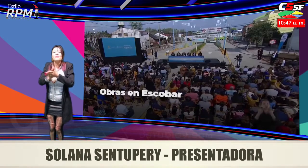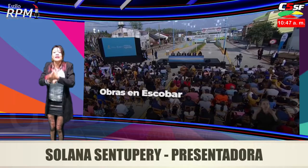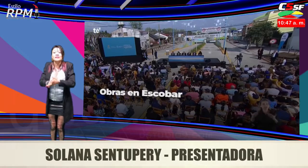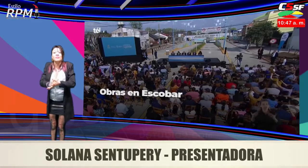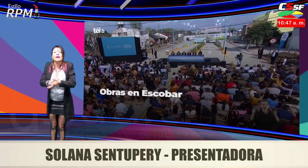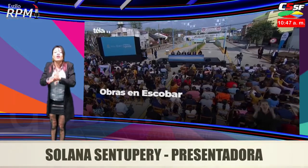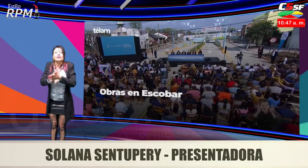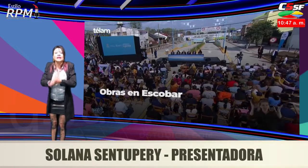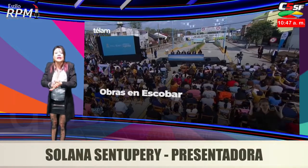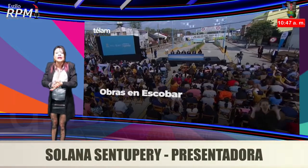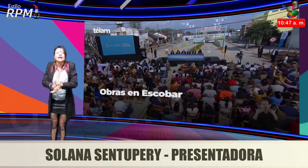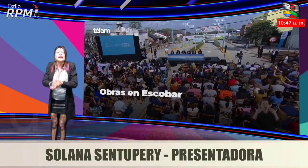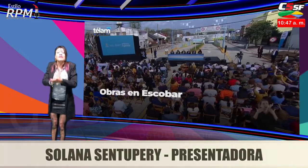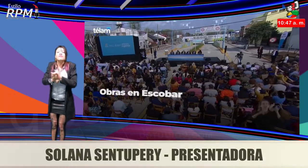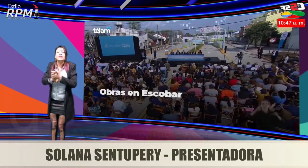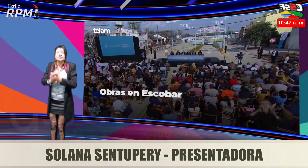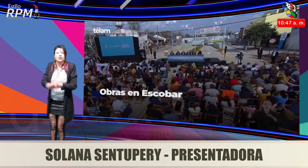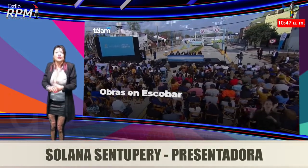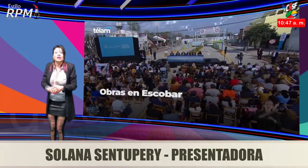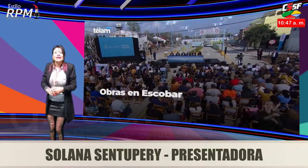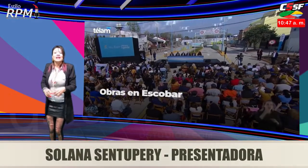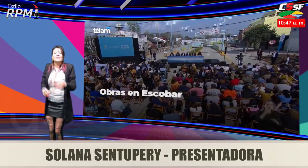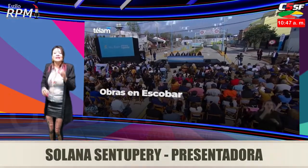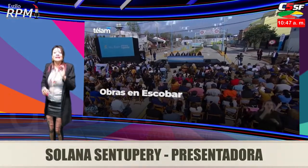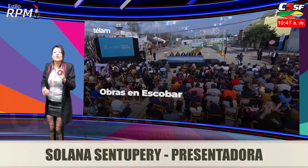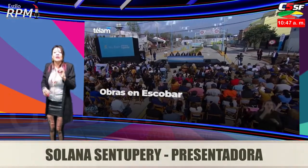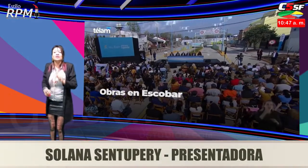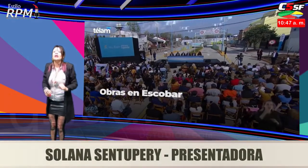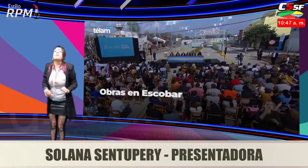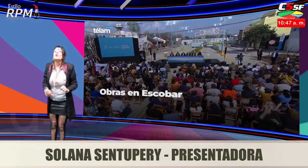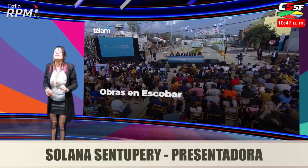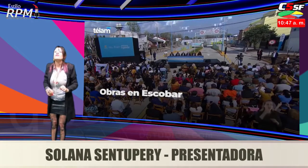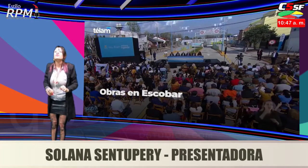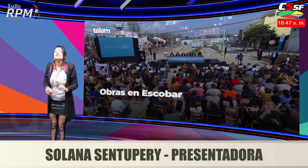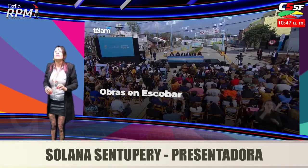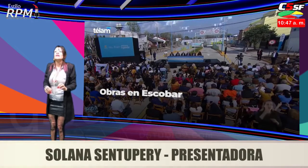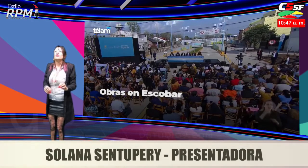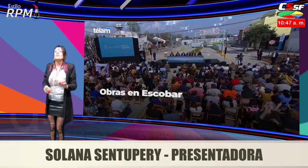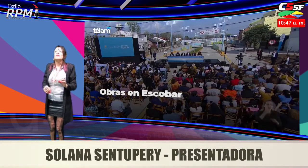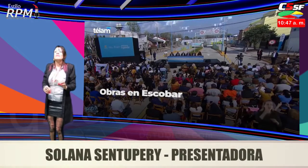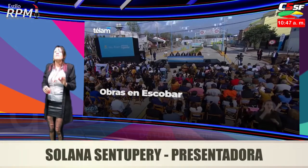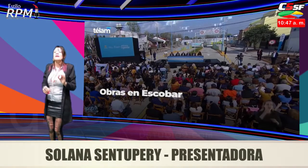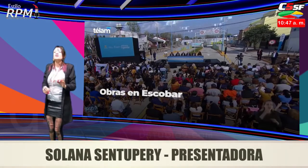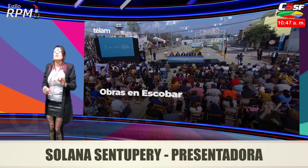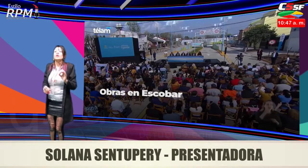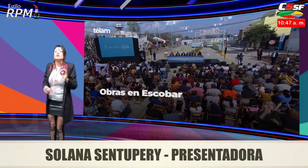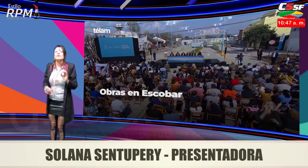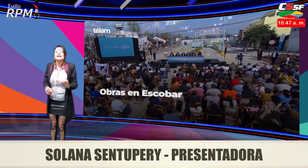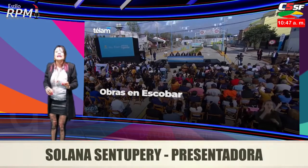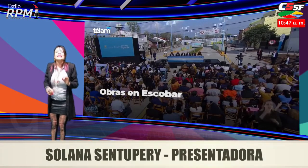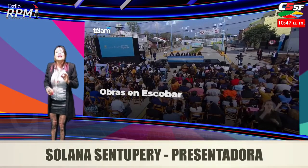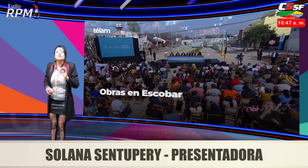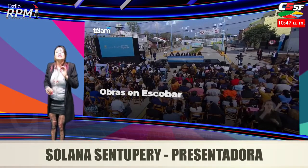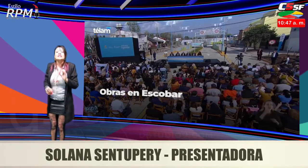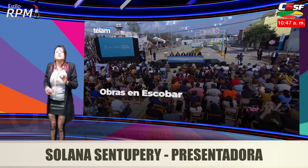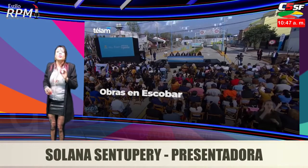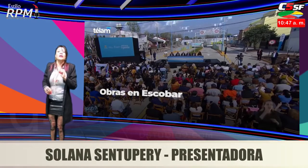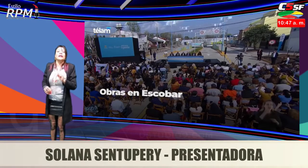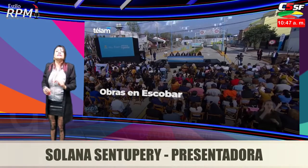denodadamente para combatir. Gracias a todos, la gracias inclusión. A los vecinos. El mandatario encabezó la puesta en funcionamiento del primer paso bajo nivel del